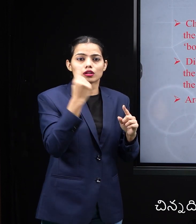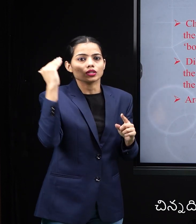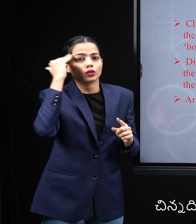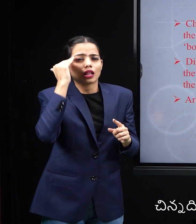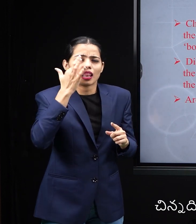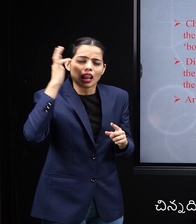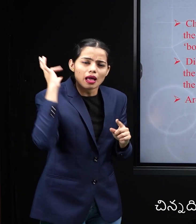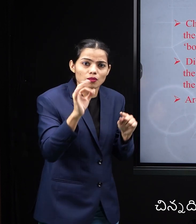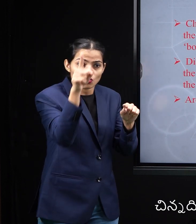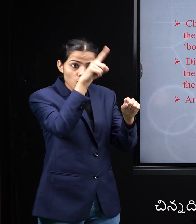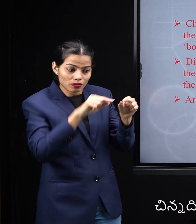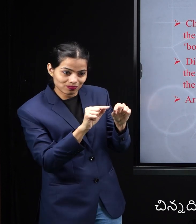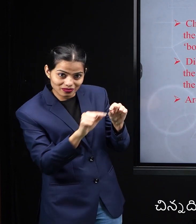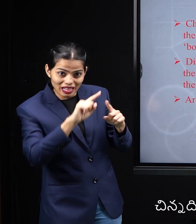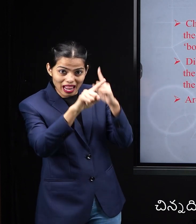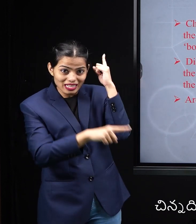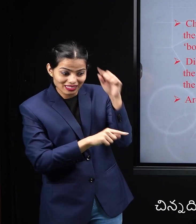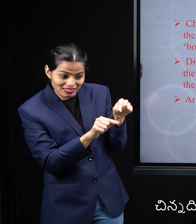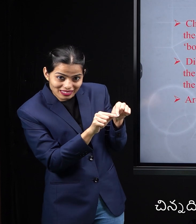చిన్నది మైనర్ ఆర్క్ అని పిలుస్తారు.